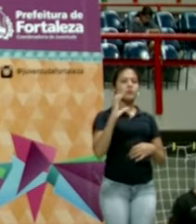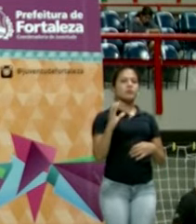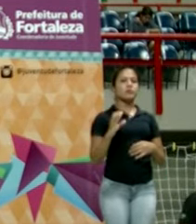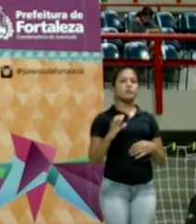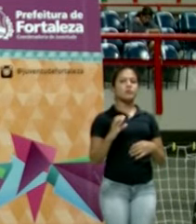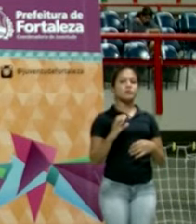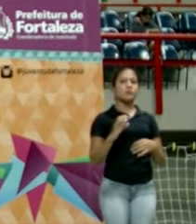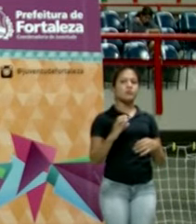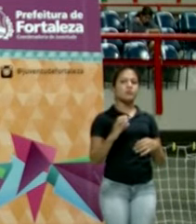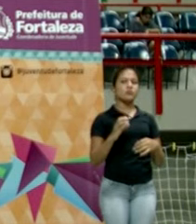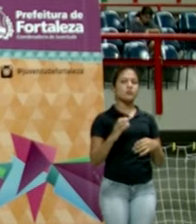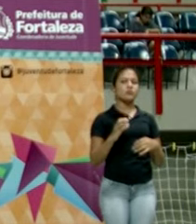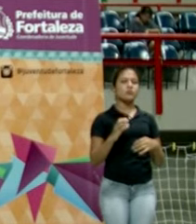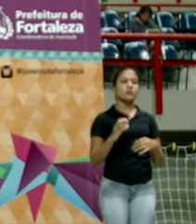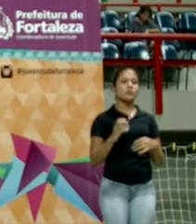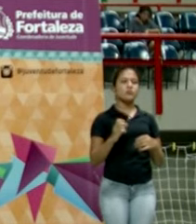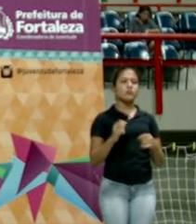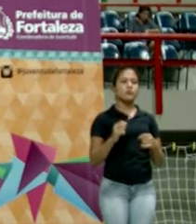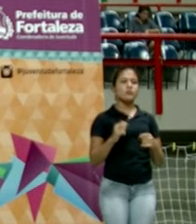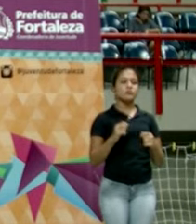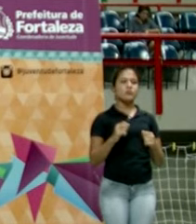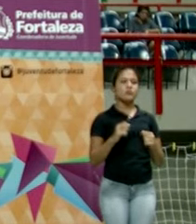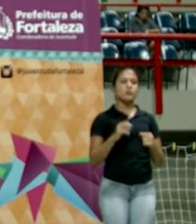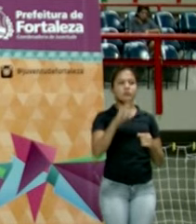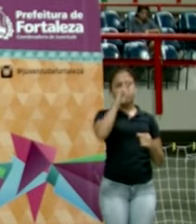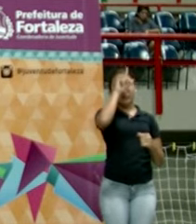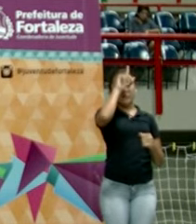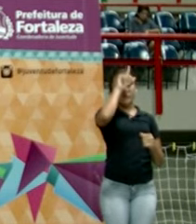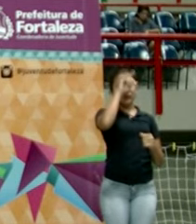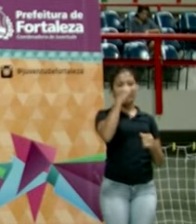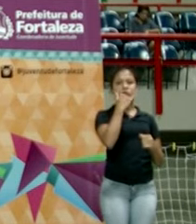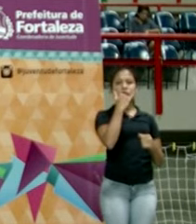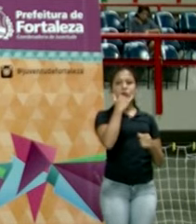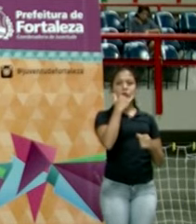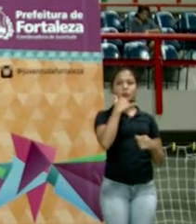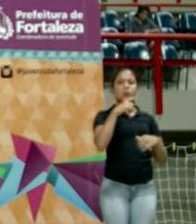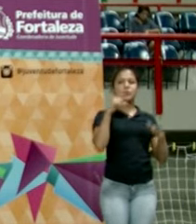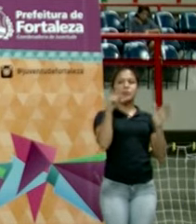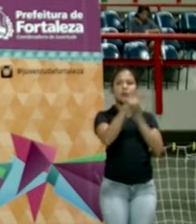a letra... Pessoal, desculpa, a nona questão...